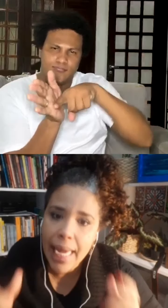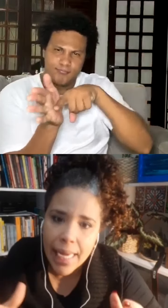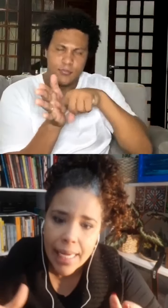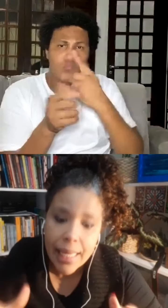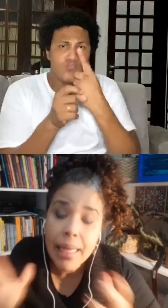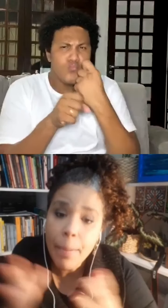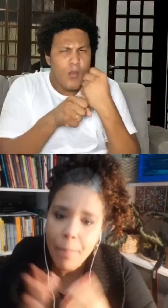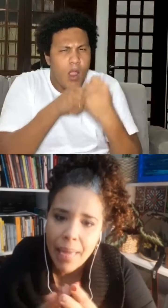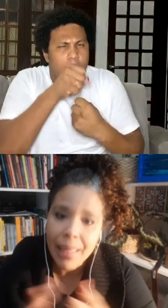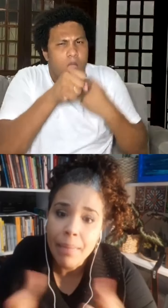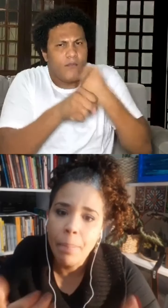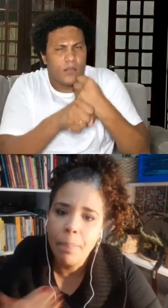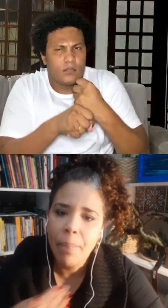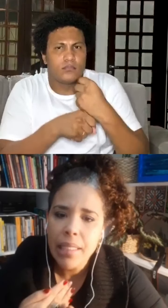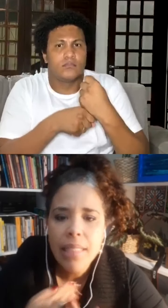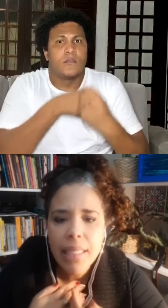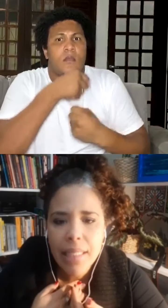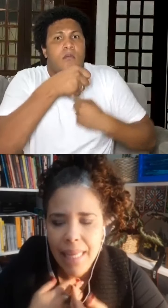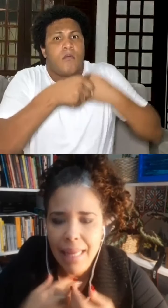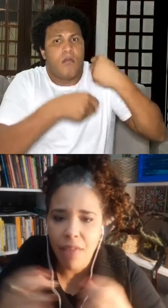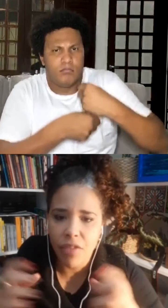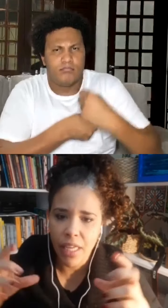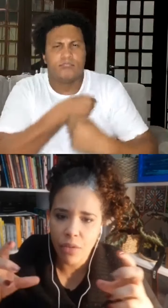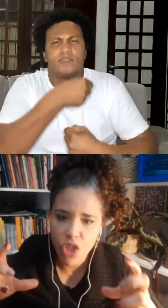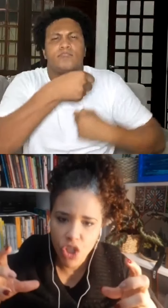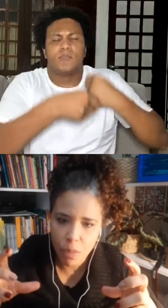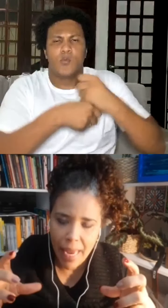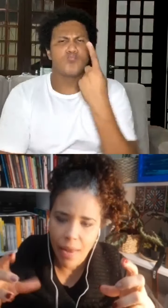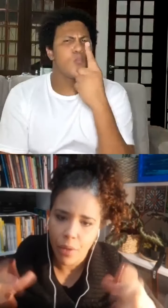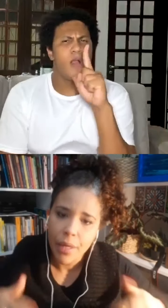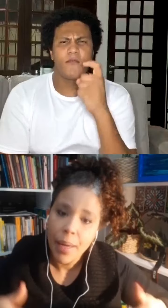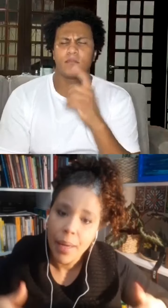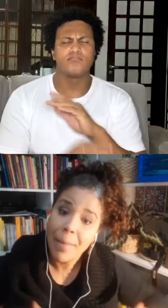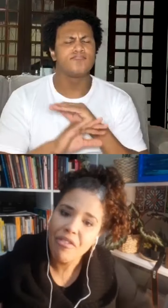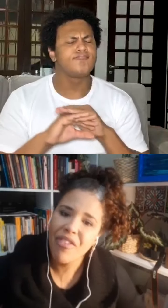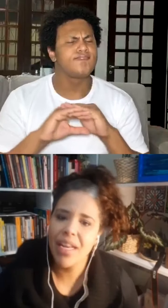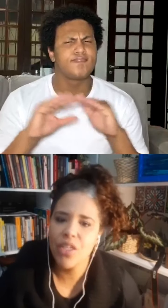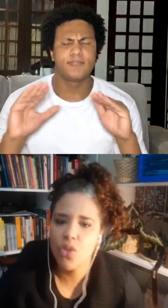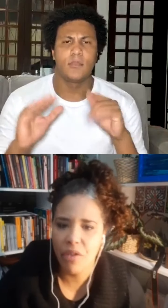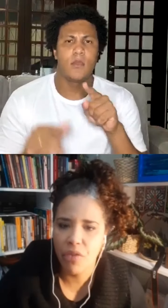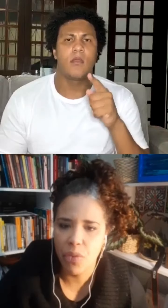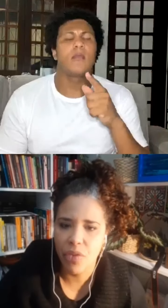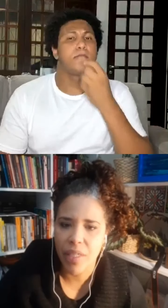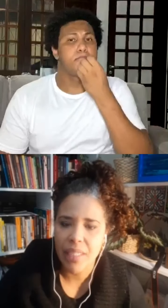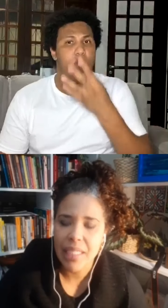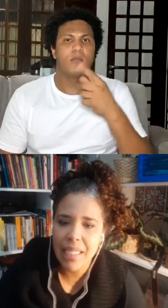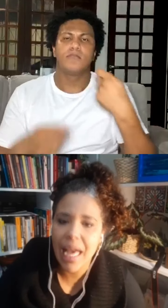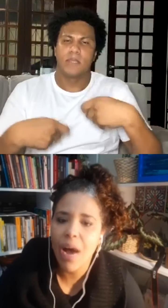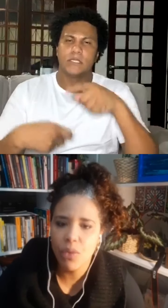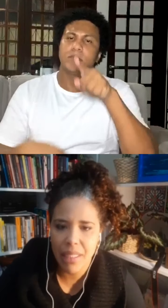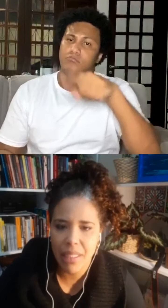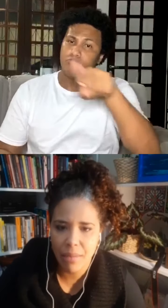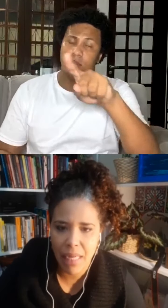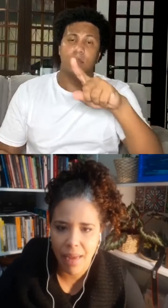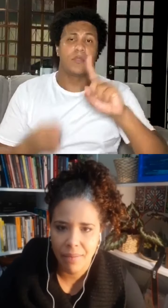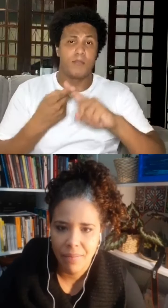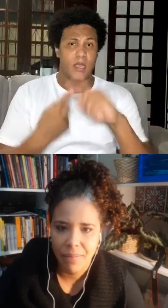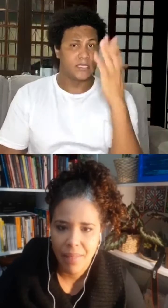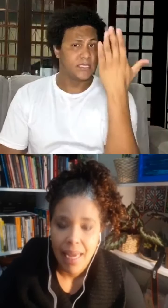Você também precisa e deve ter um espelho para ver a sua vulva, se